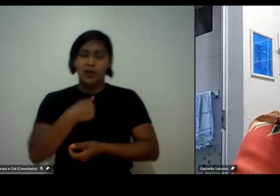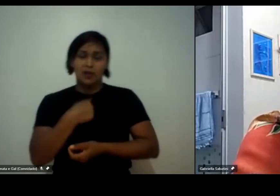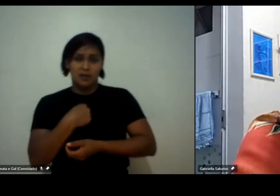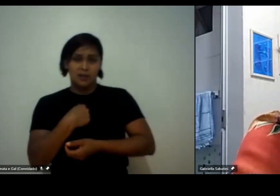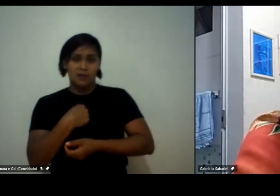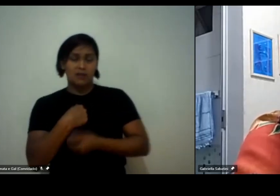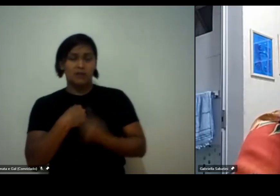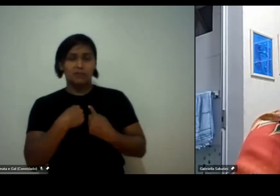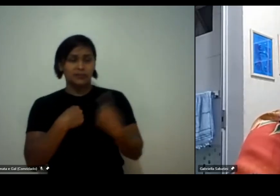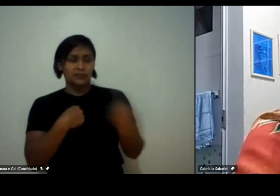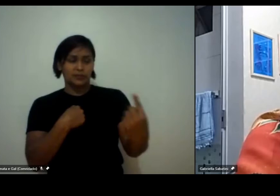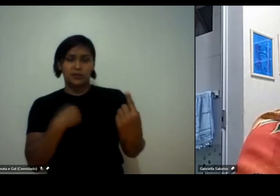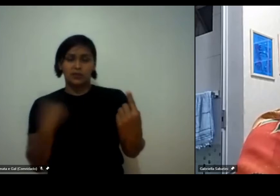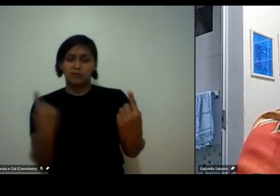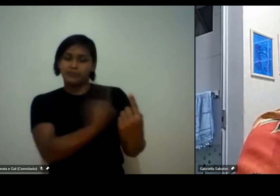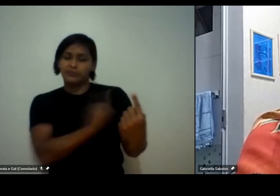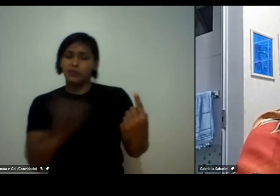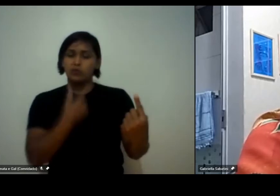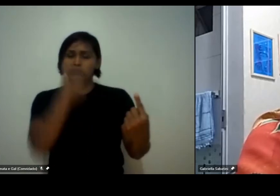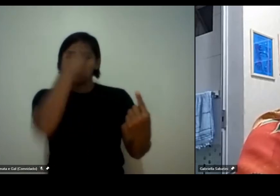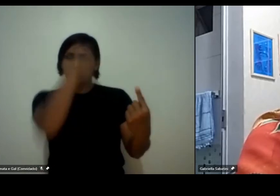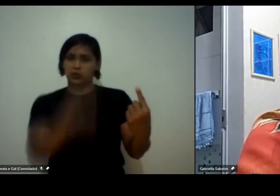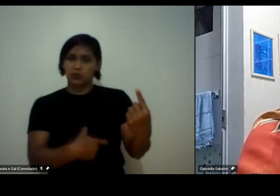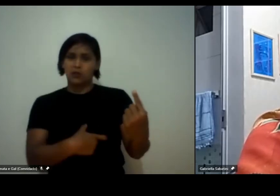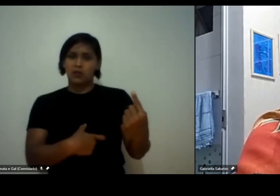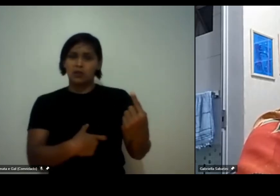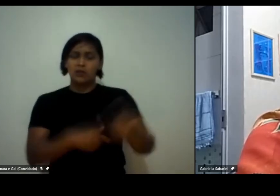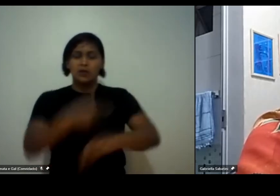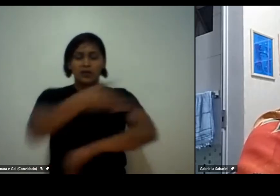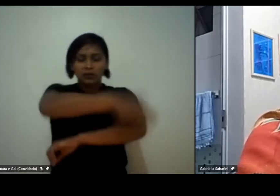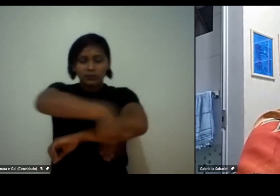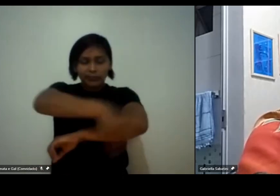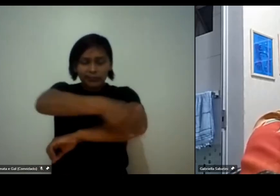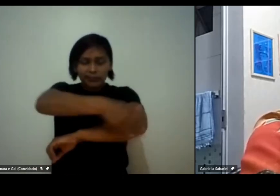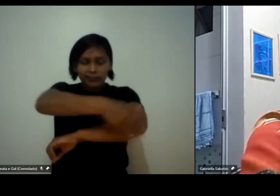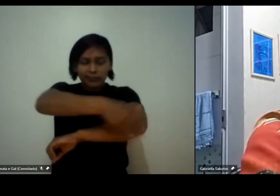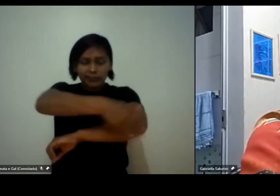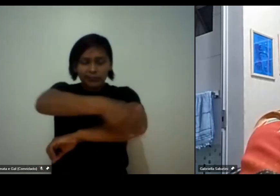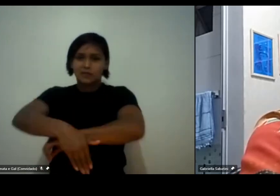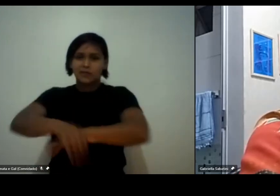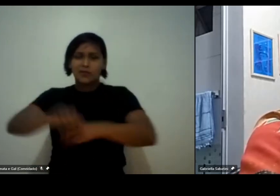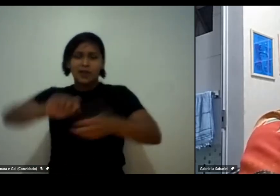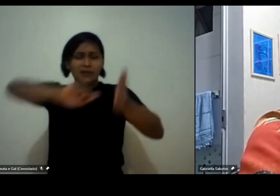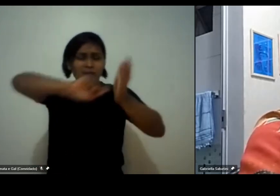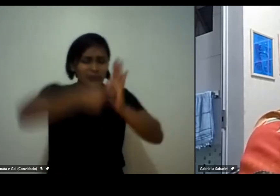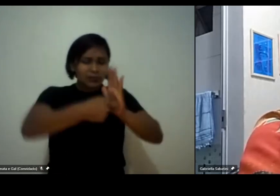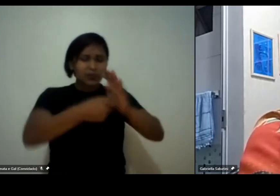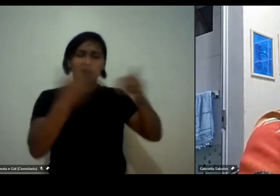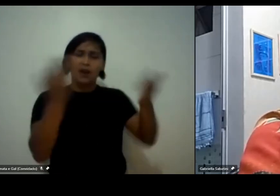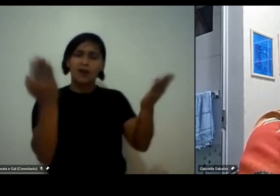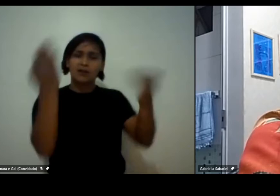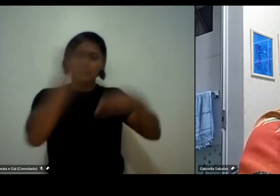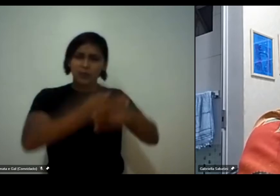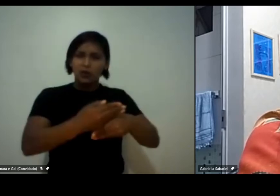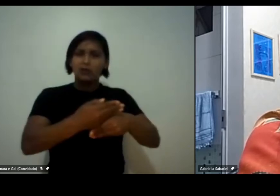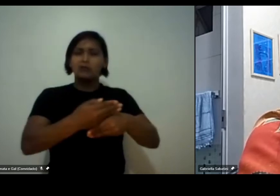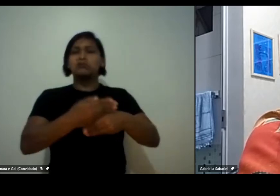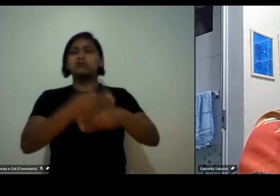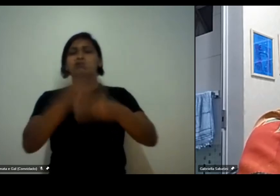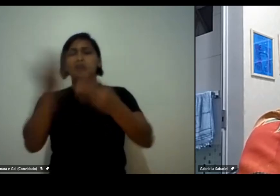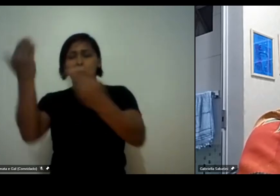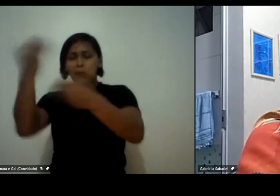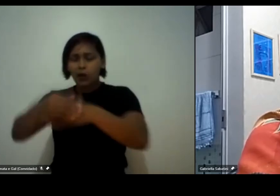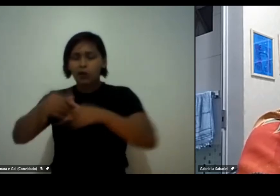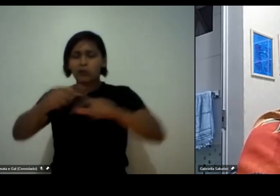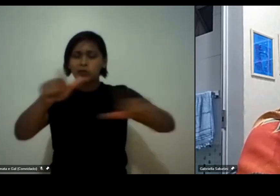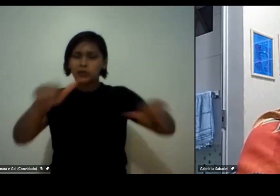seu, nossos corpos e as calçadas, as trancas das portas, as cercas, o